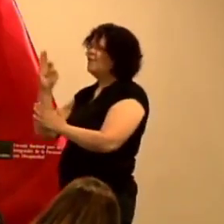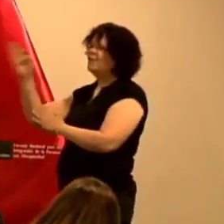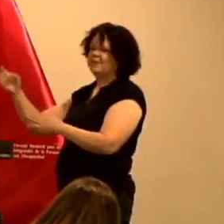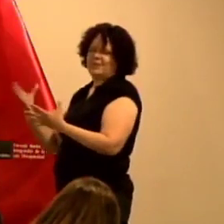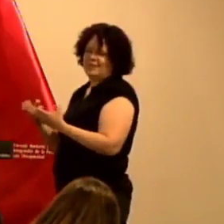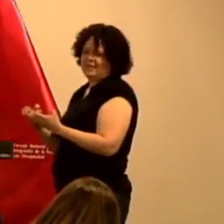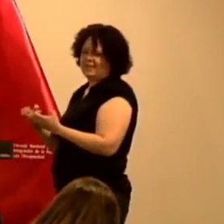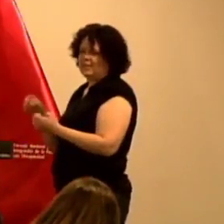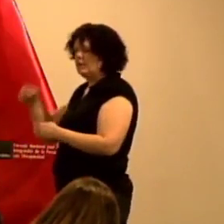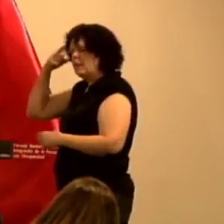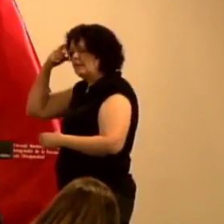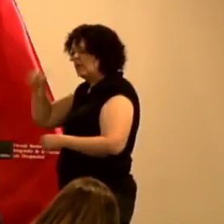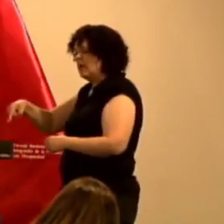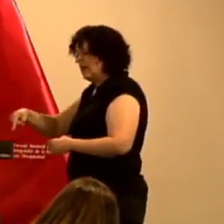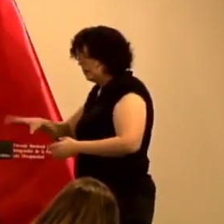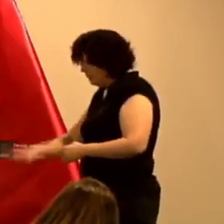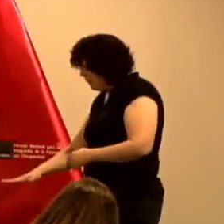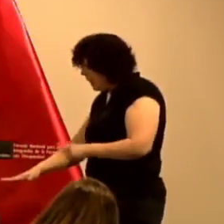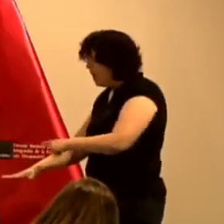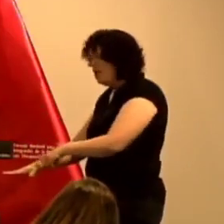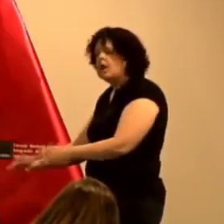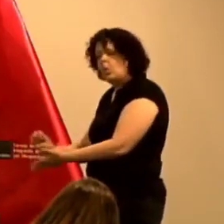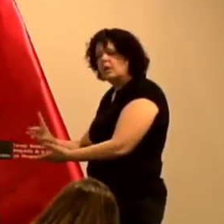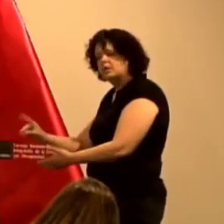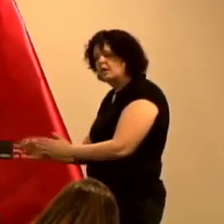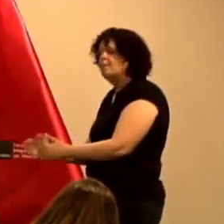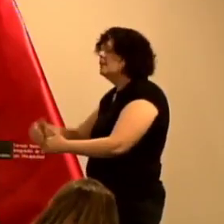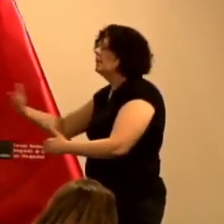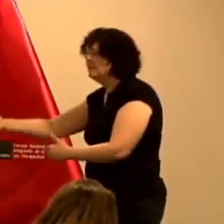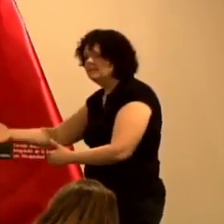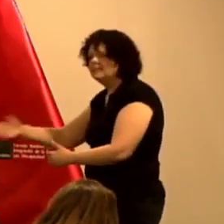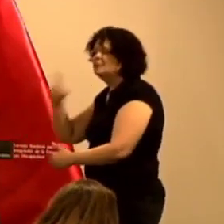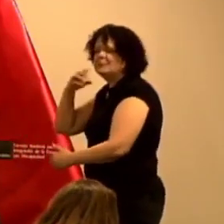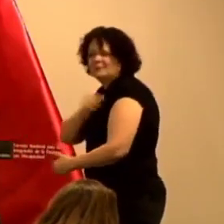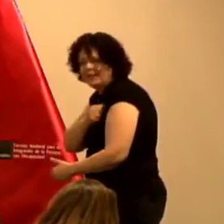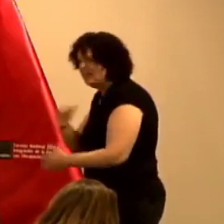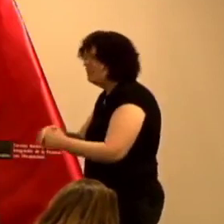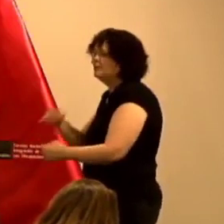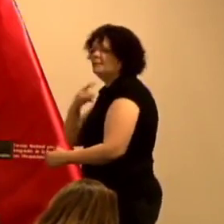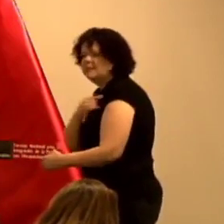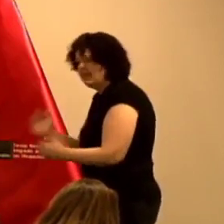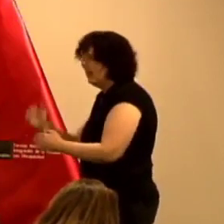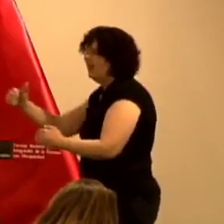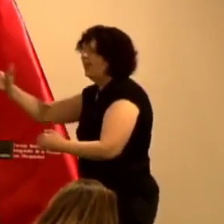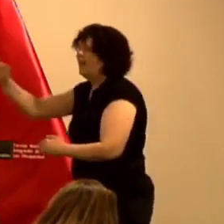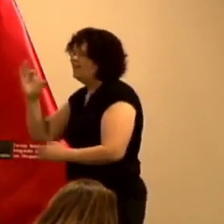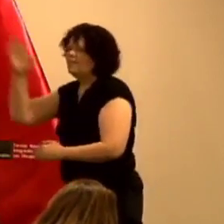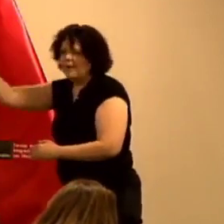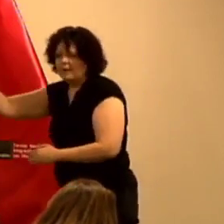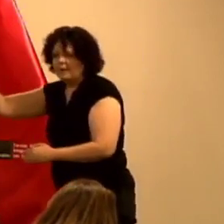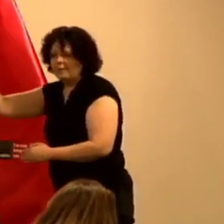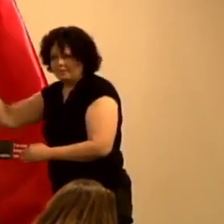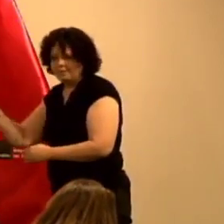ser adolescentes, van a ser jóvenes, van a ser adultos y las necesidades van a ir variando. El análisis y la intervención tiene que tener esa mirada largoplacista y